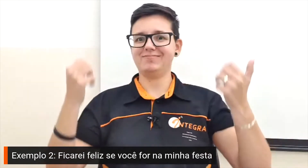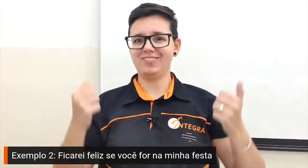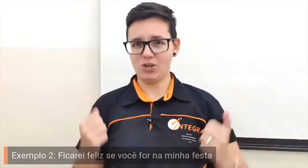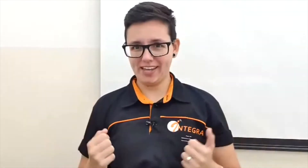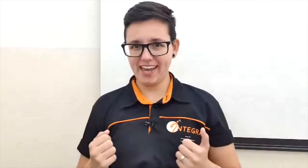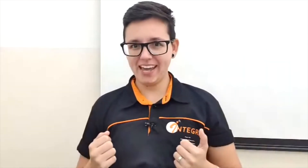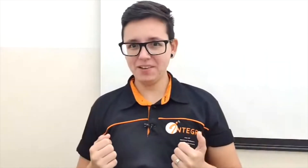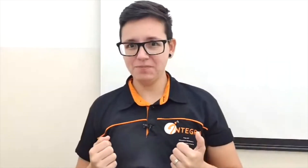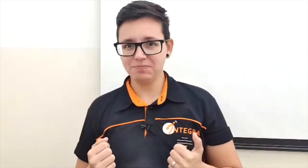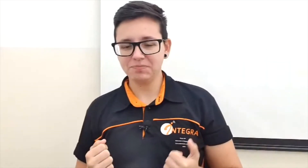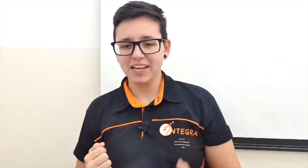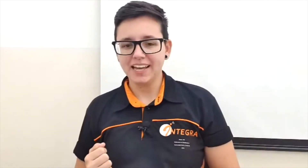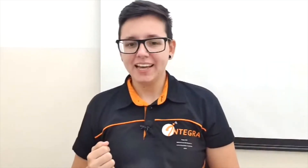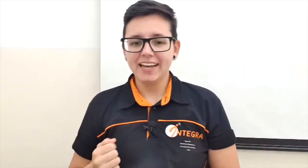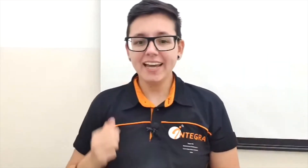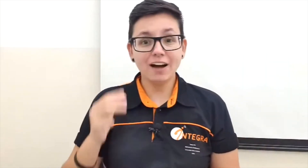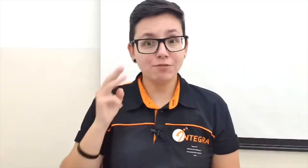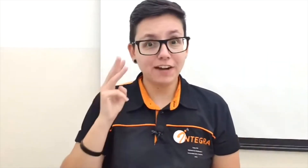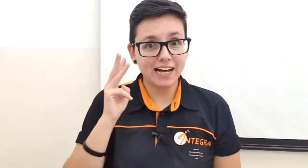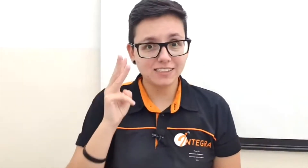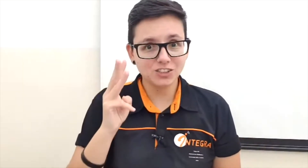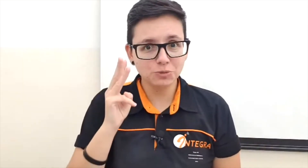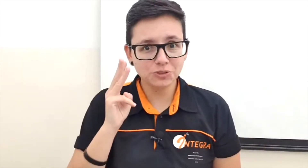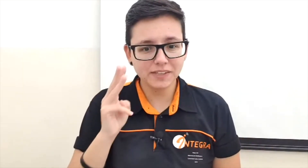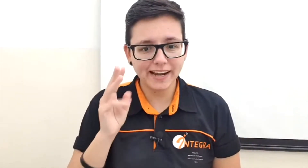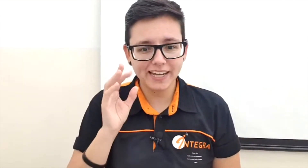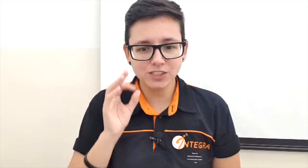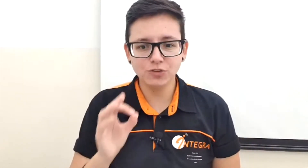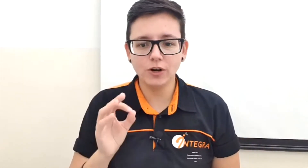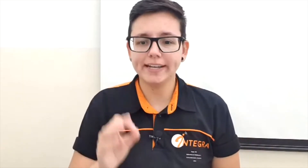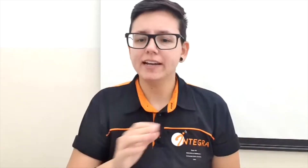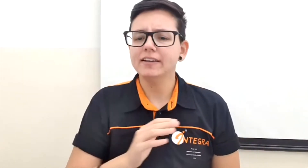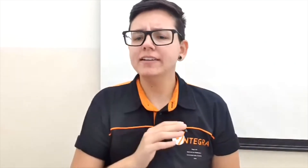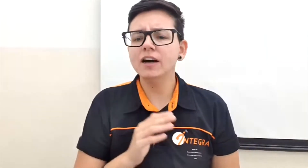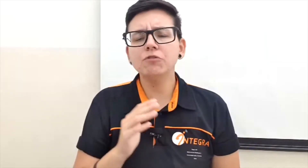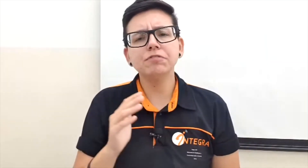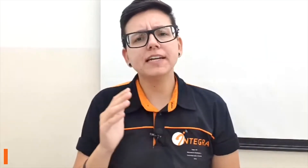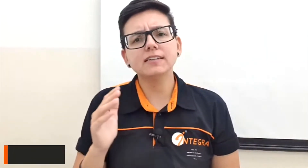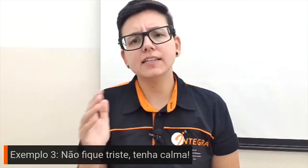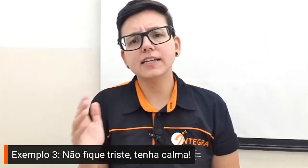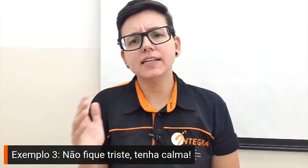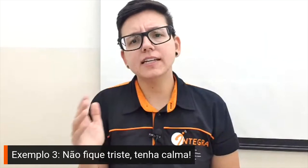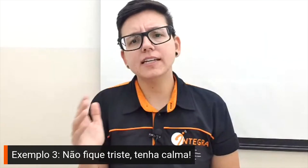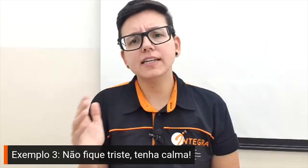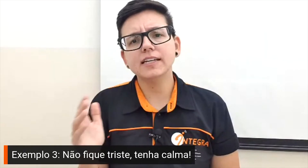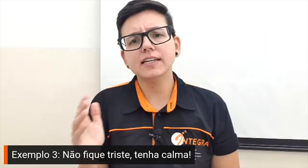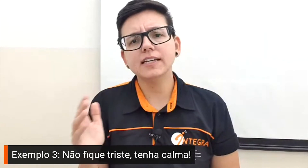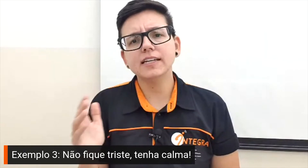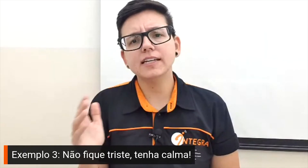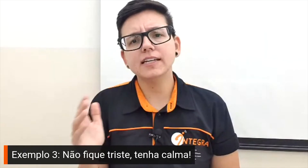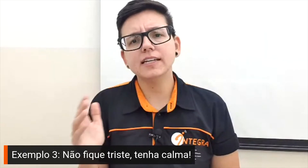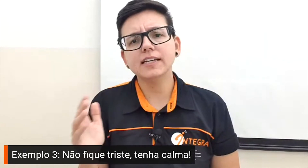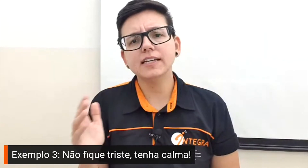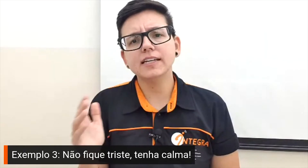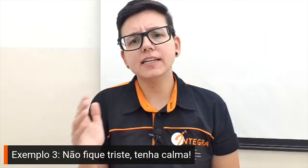Ok? E a frase número 3 foi: não fique triste, tenha calma.